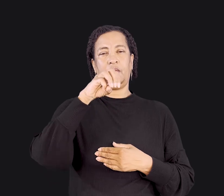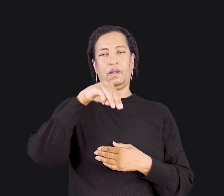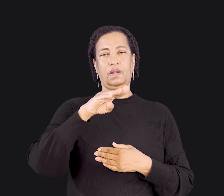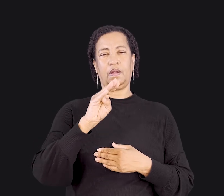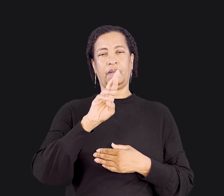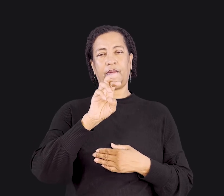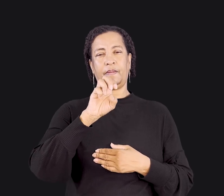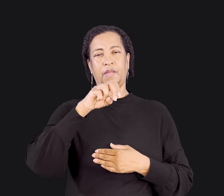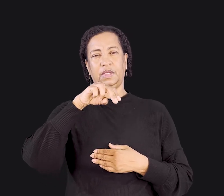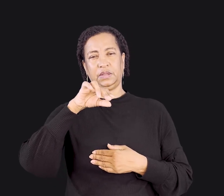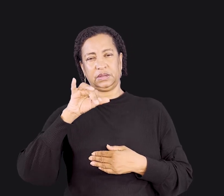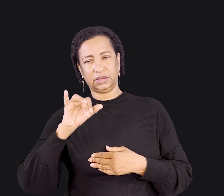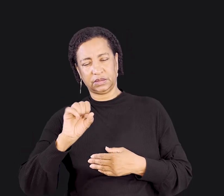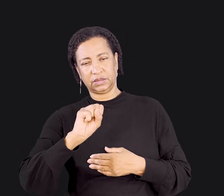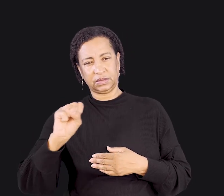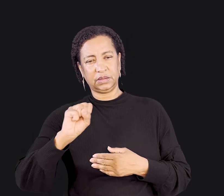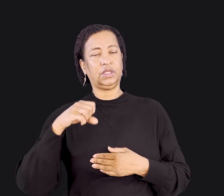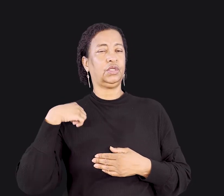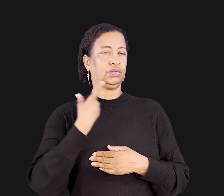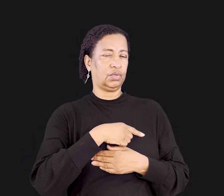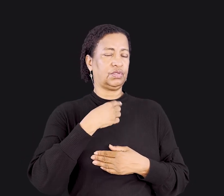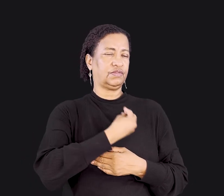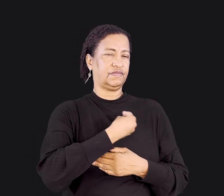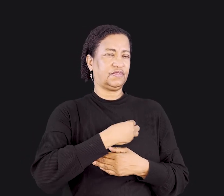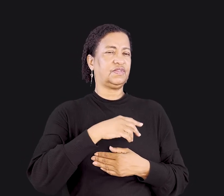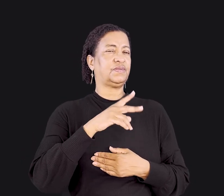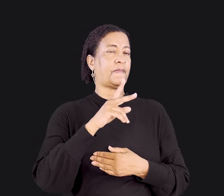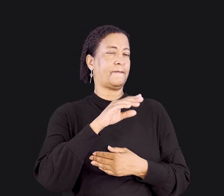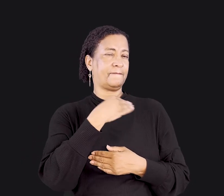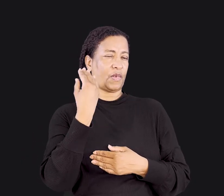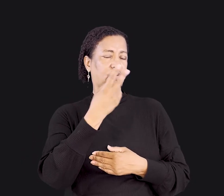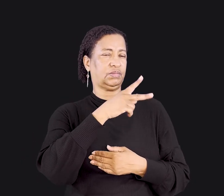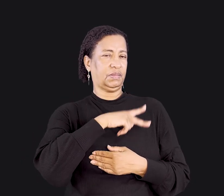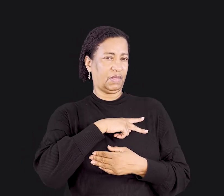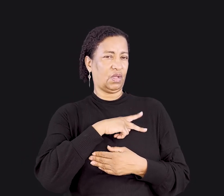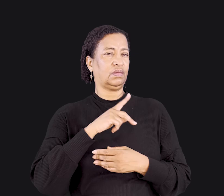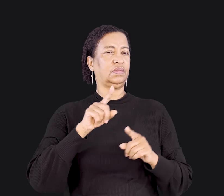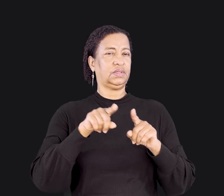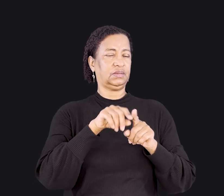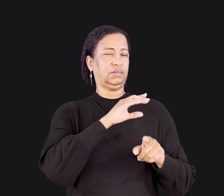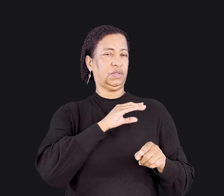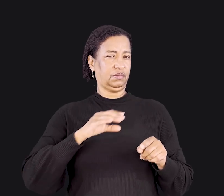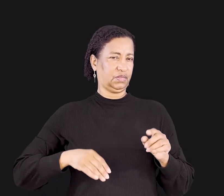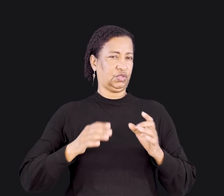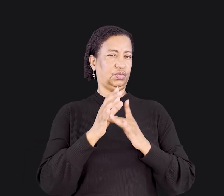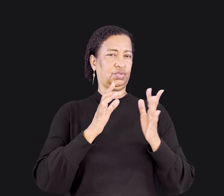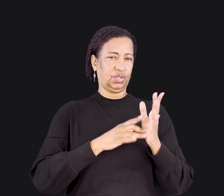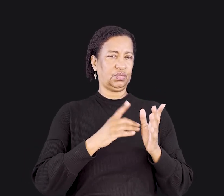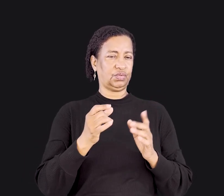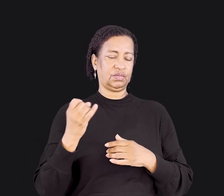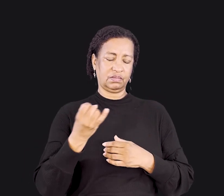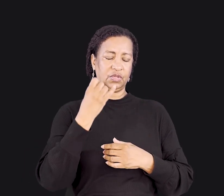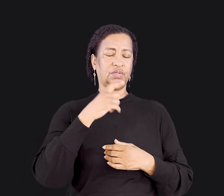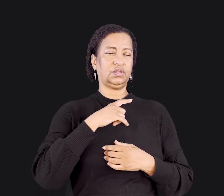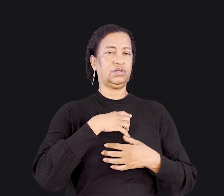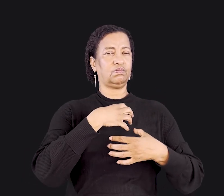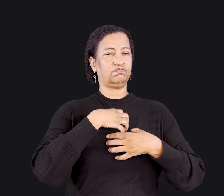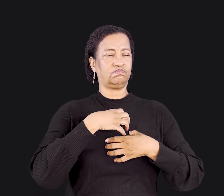estávamos espiritualmente mortos e para Paulo e também para Jesus, estar vivo é muito mais do que manter os sinais vitais do corpo, como pressão